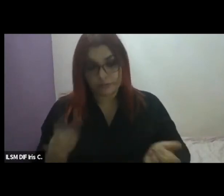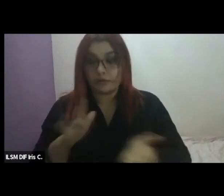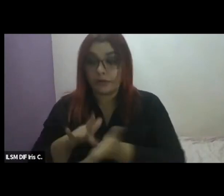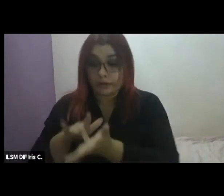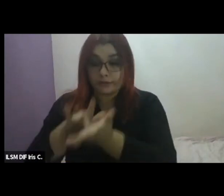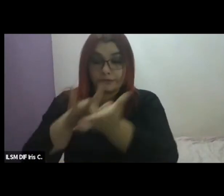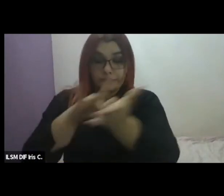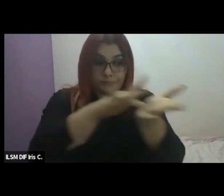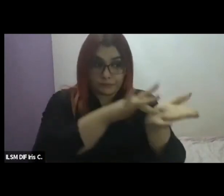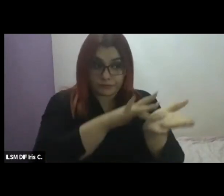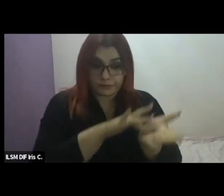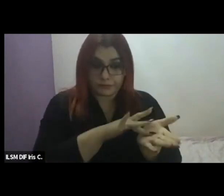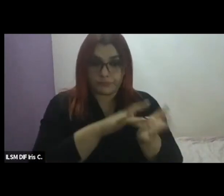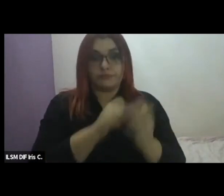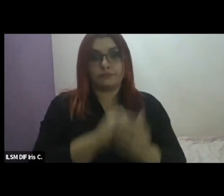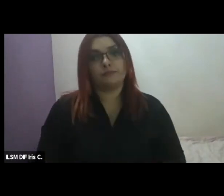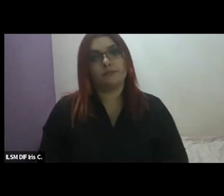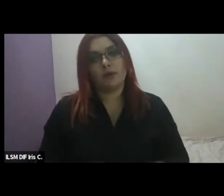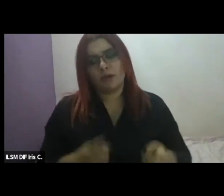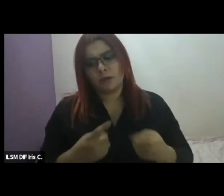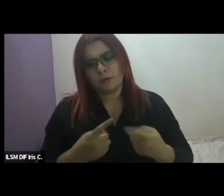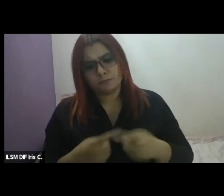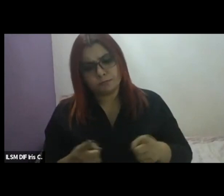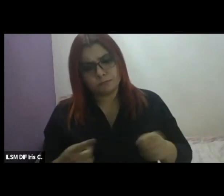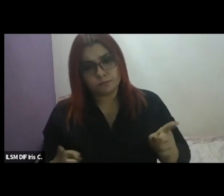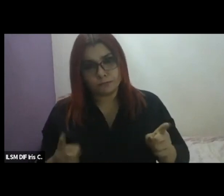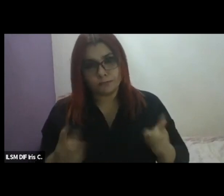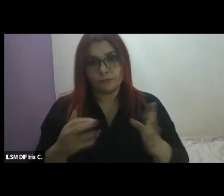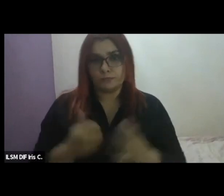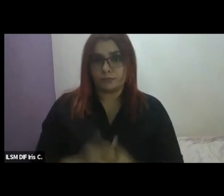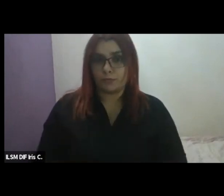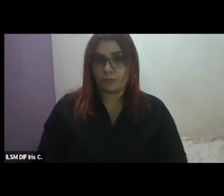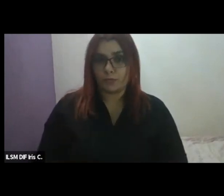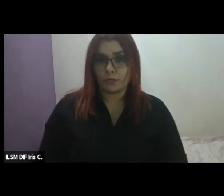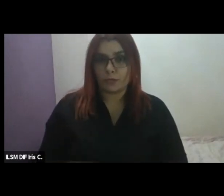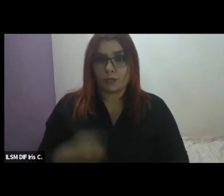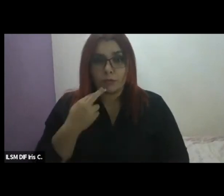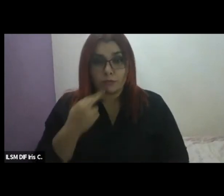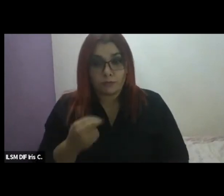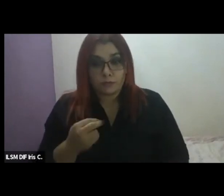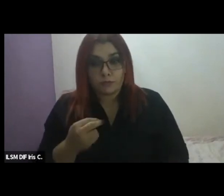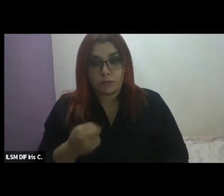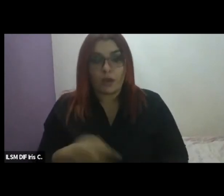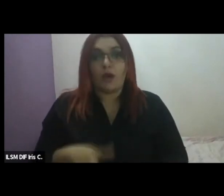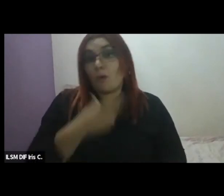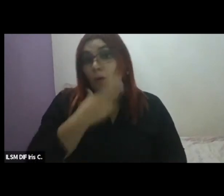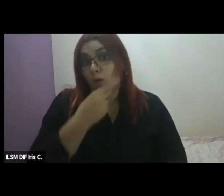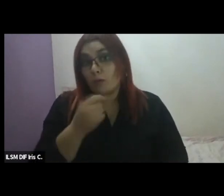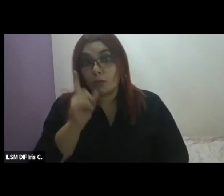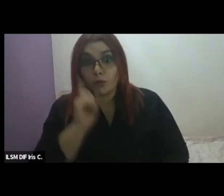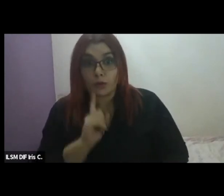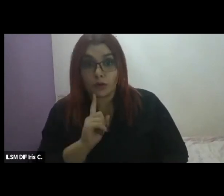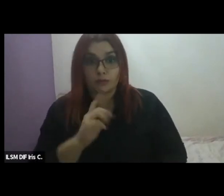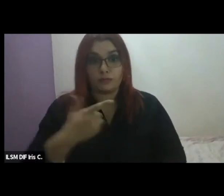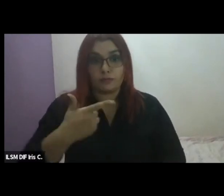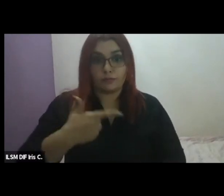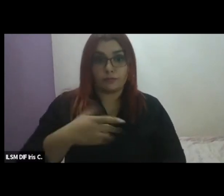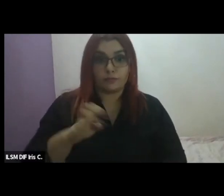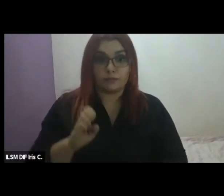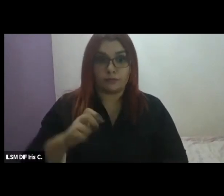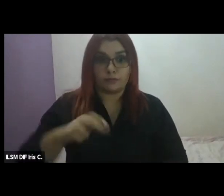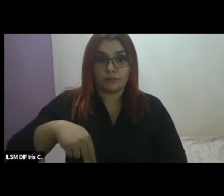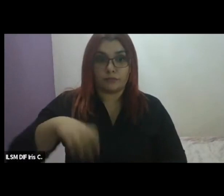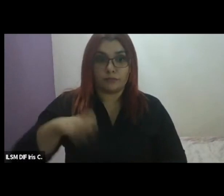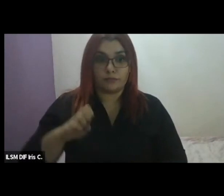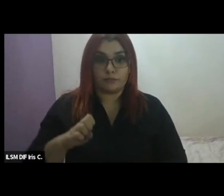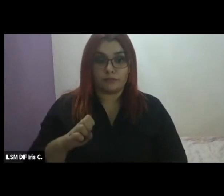hacer las demás categorías, como la raza y el género, un apoyo considerable de las ciencias